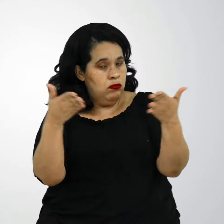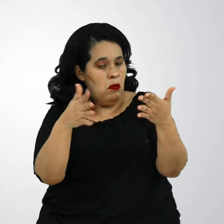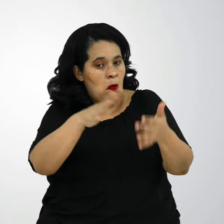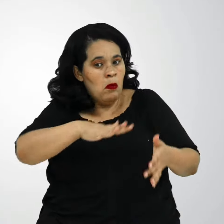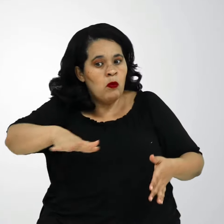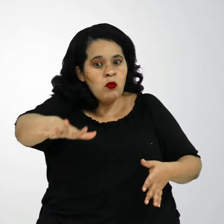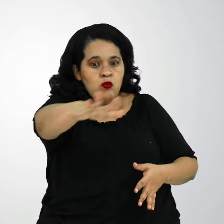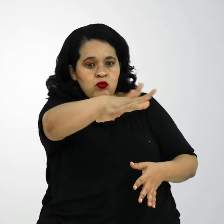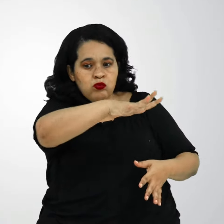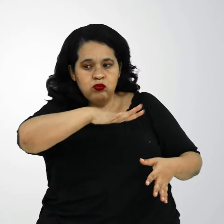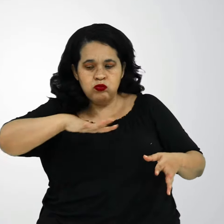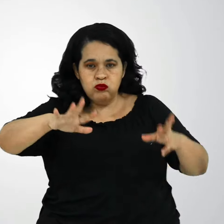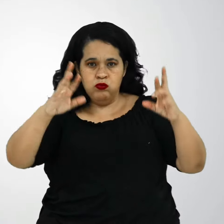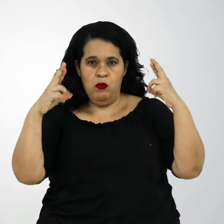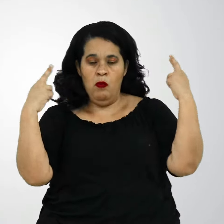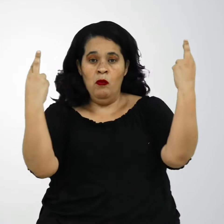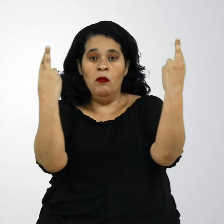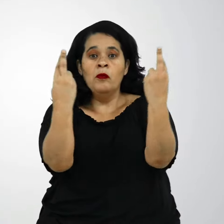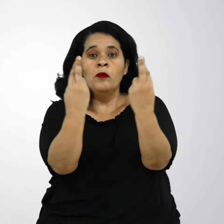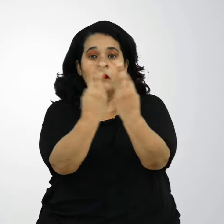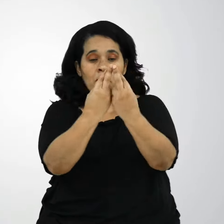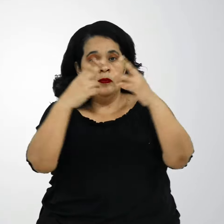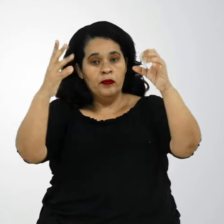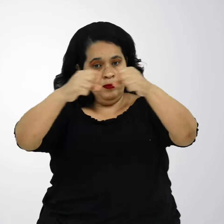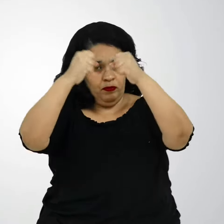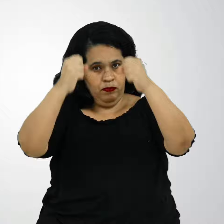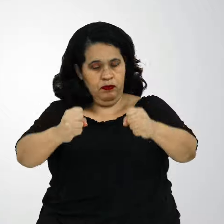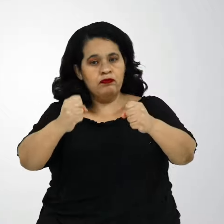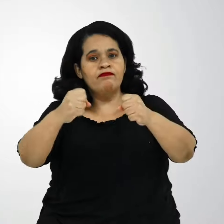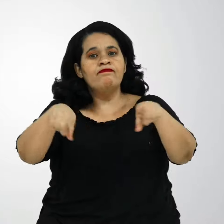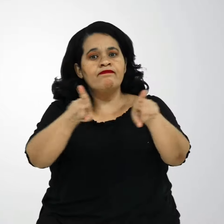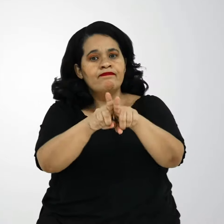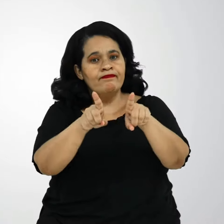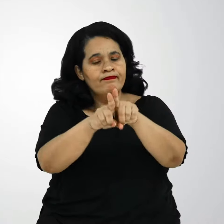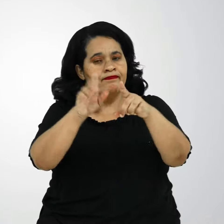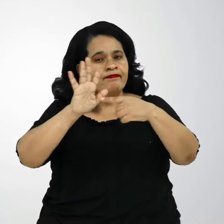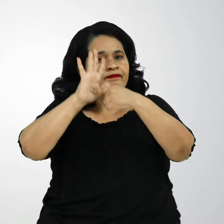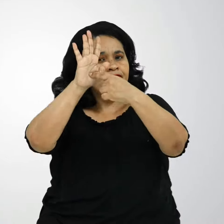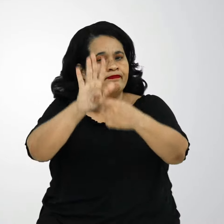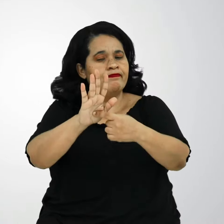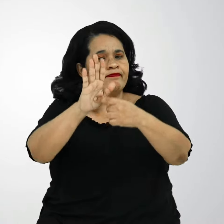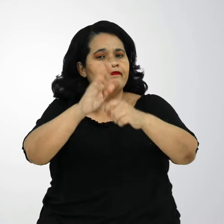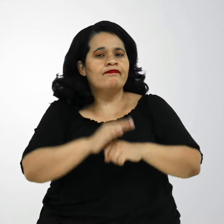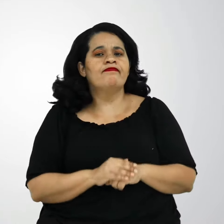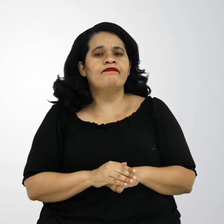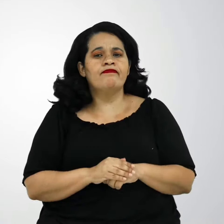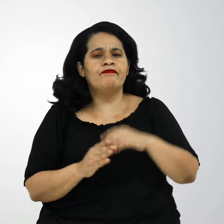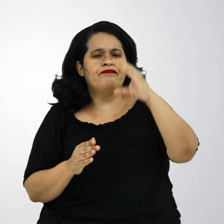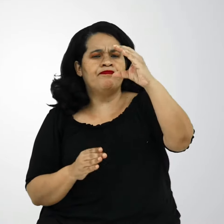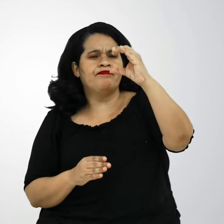que está no poder. Nós temos ali o Dário, da linhagem dos Medos, que foi constituído por Ciro